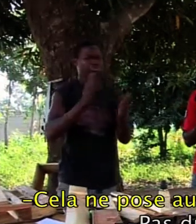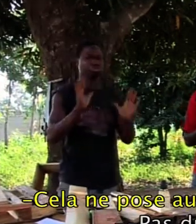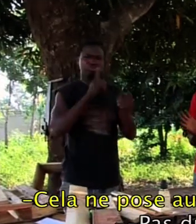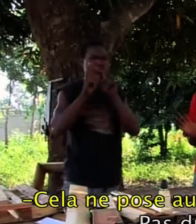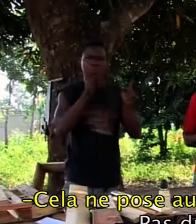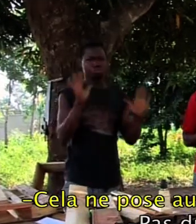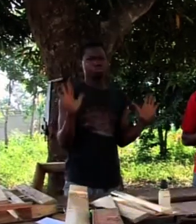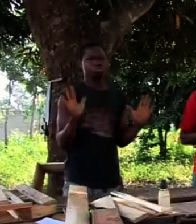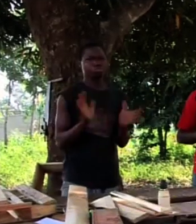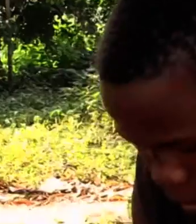Non, ça ne pose pas de problème.